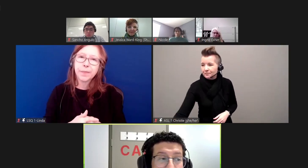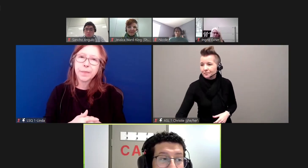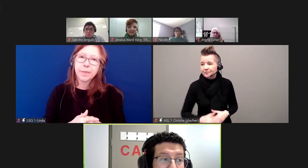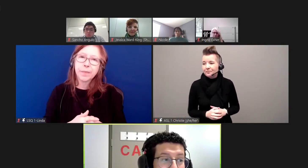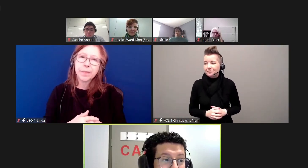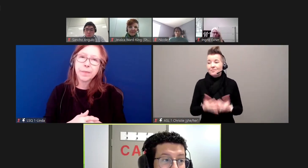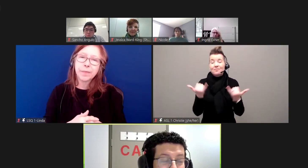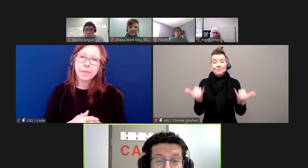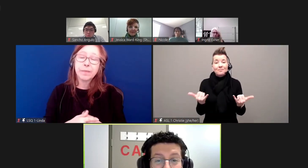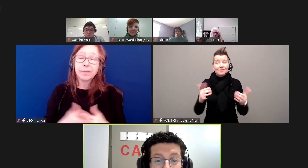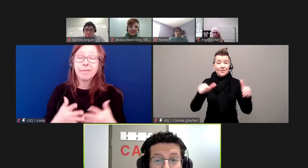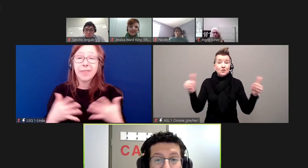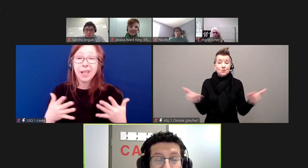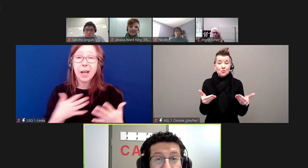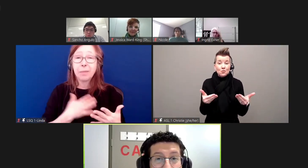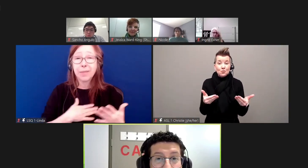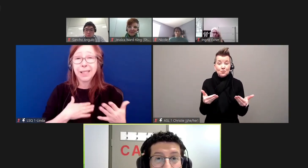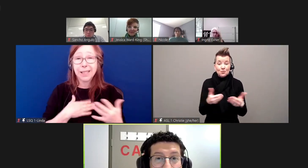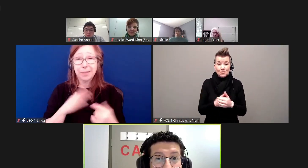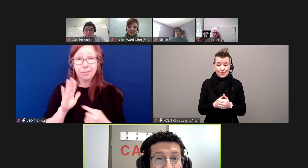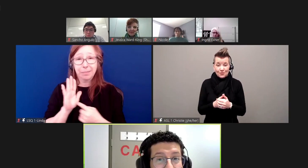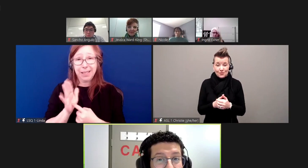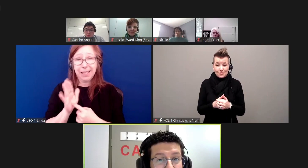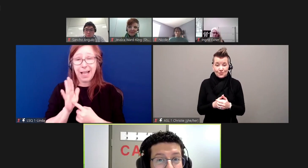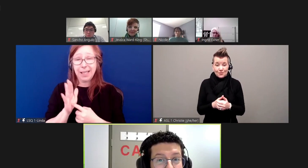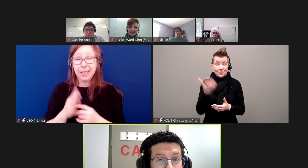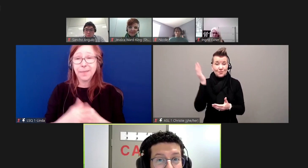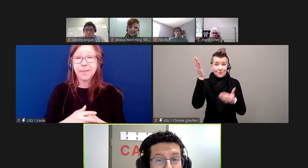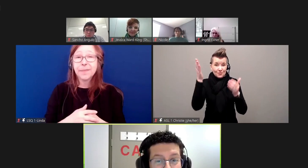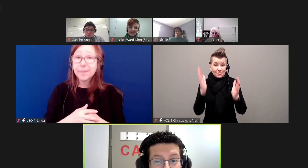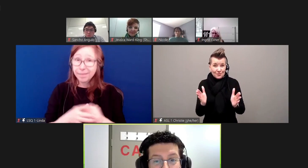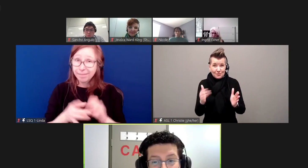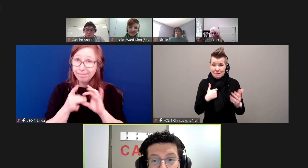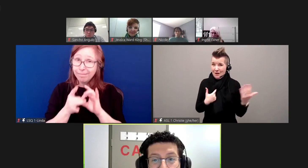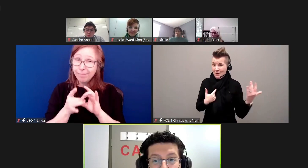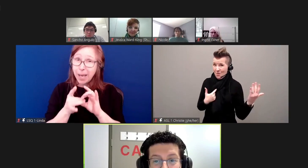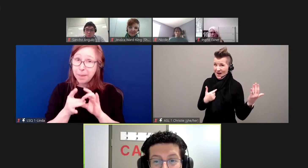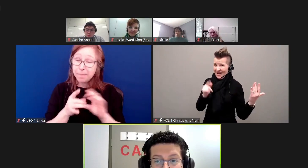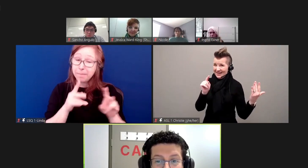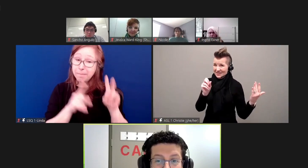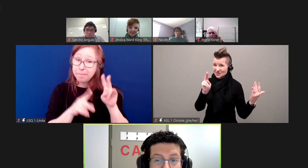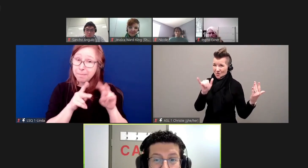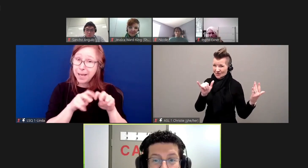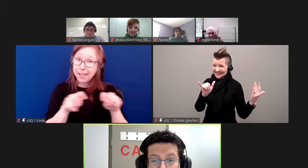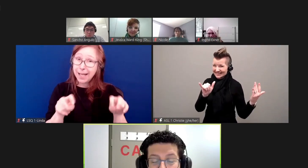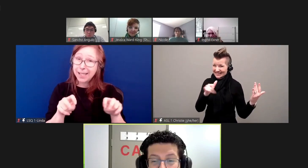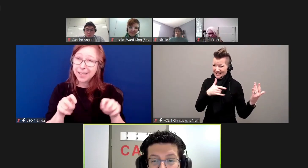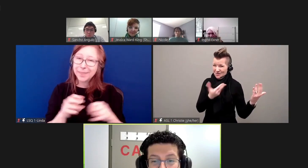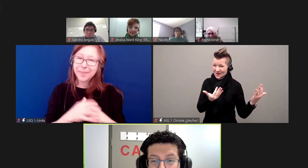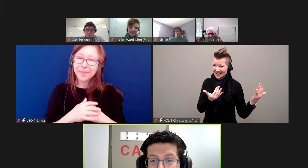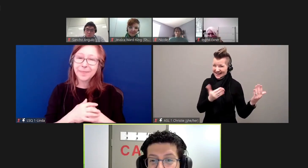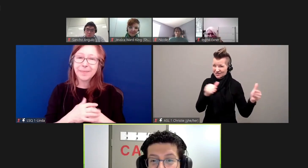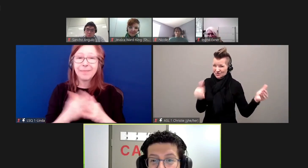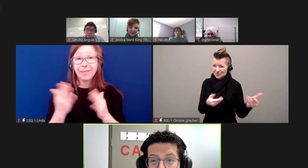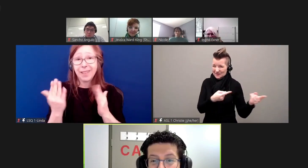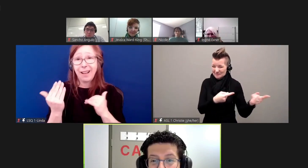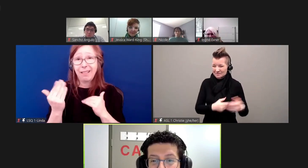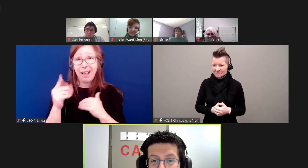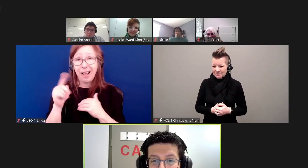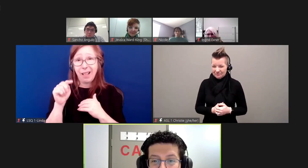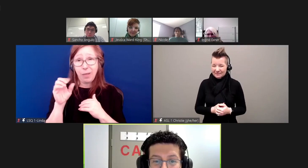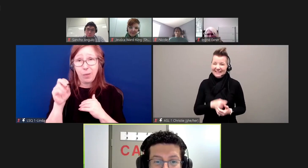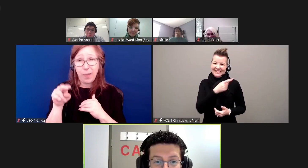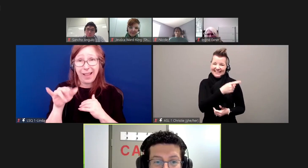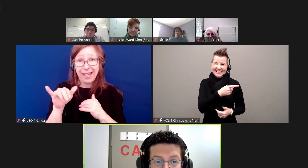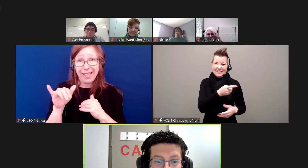J'ai le très grand plaisir de vous présenter nos membres du panel. Nous allons attendre que Tony soit avec